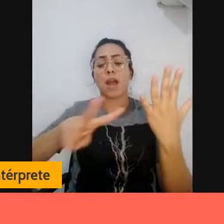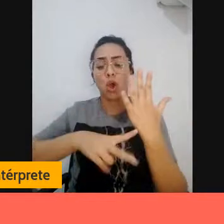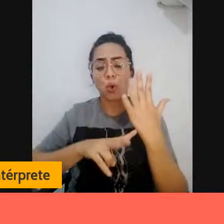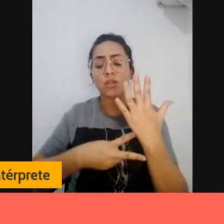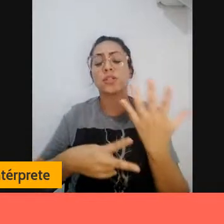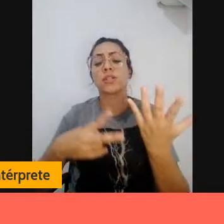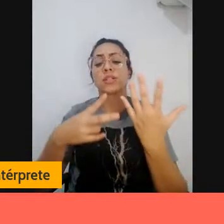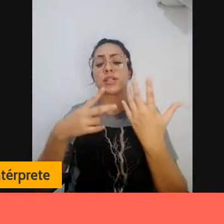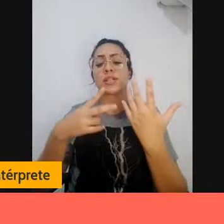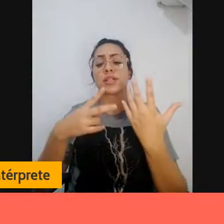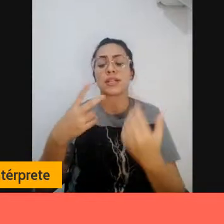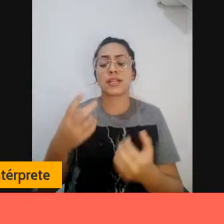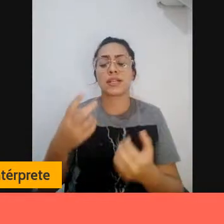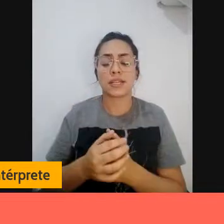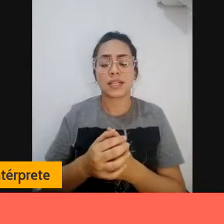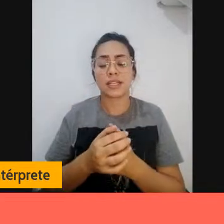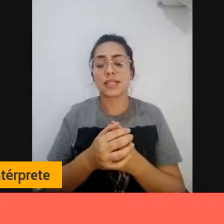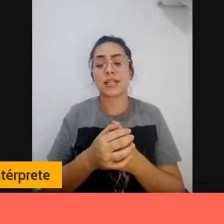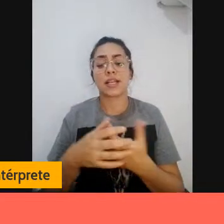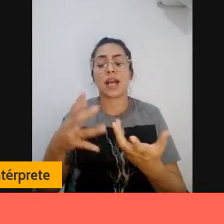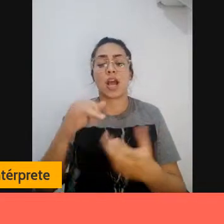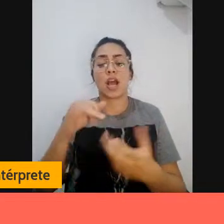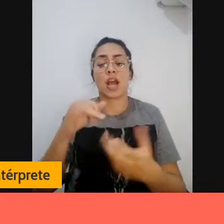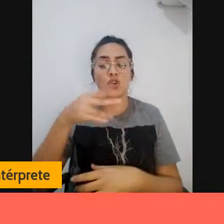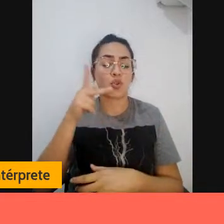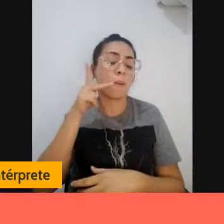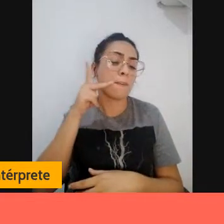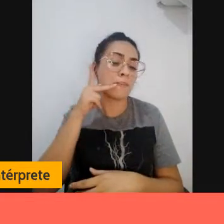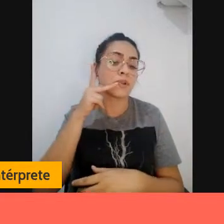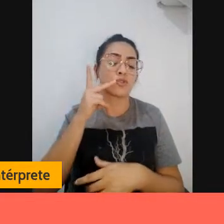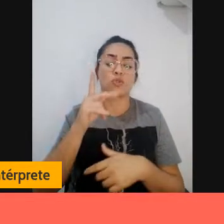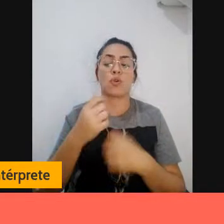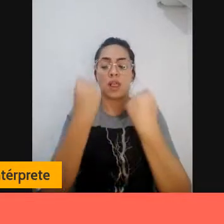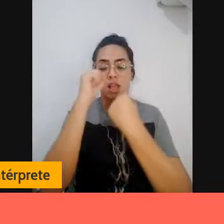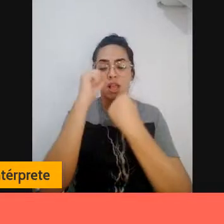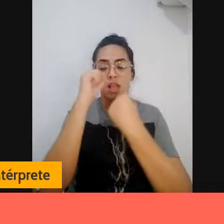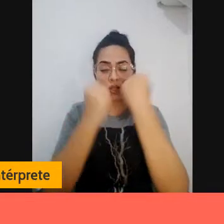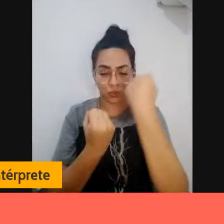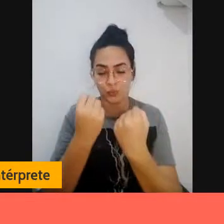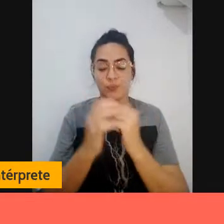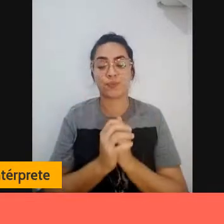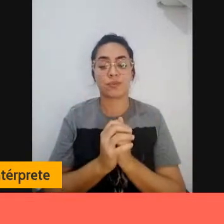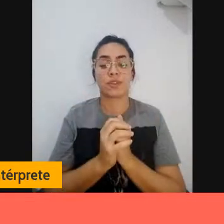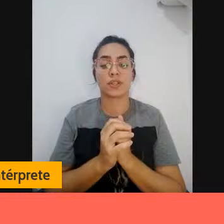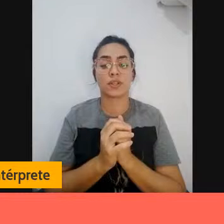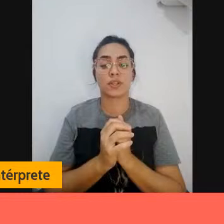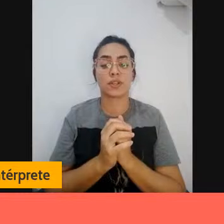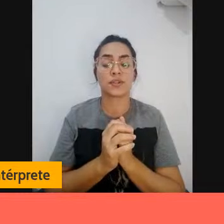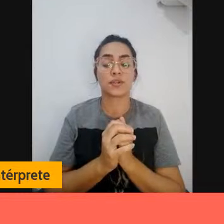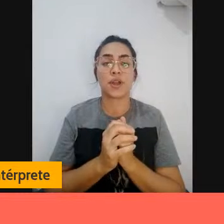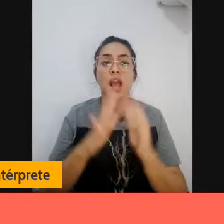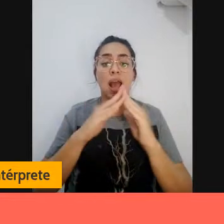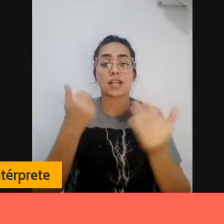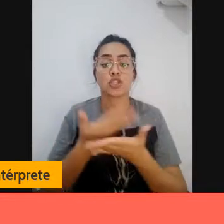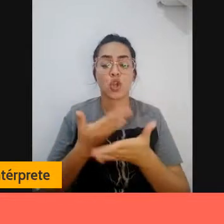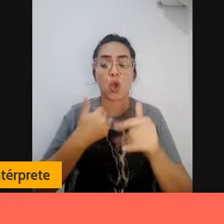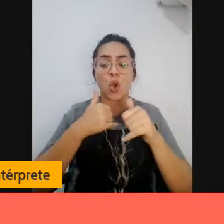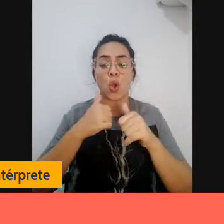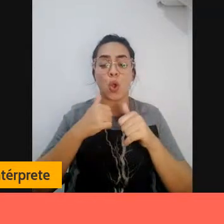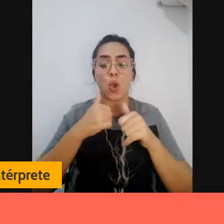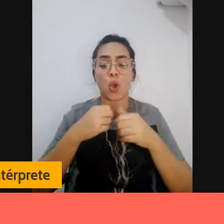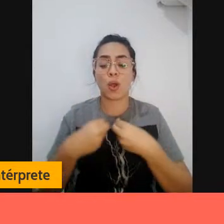da Construção Civil de João Pessoa. A escola Zé Peão oferecia programas